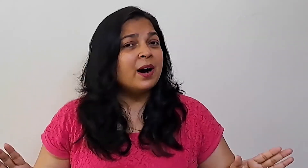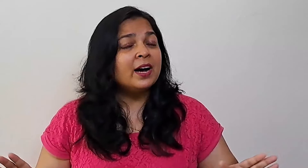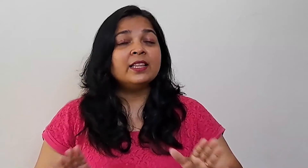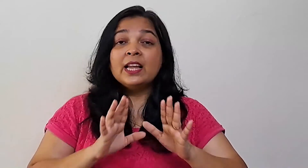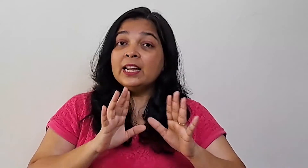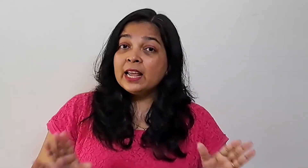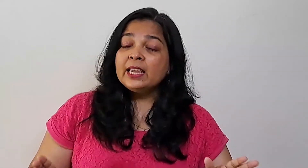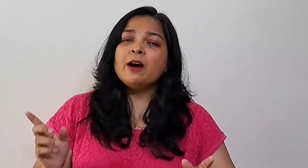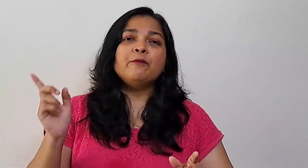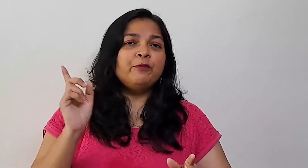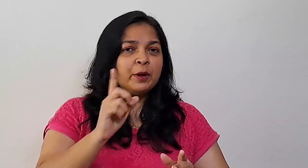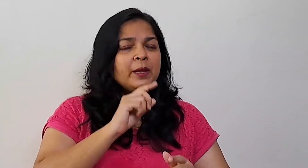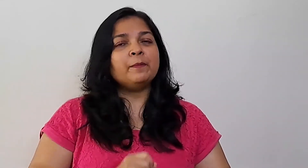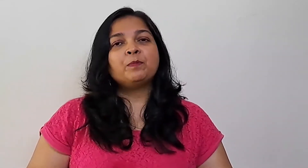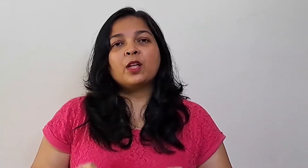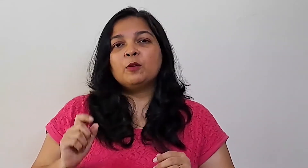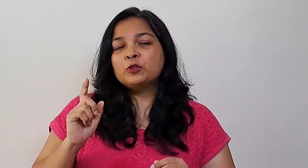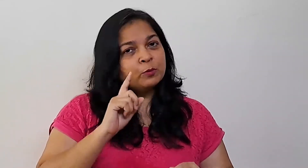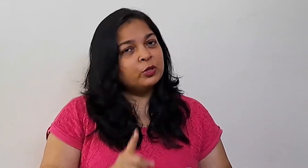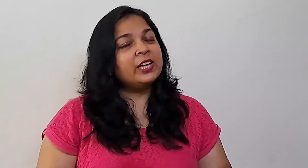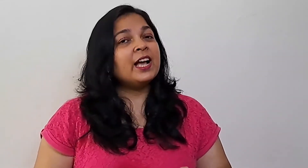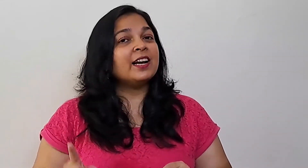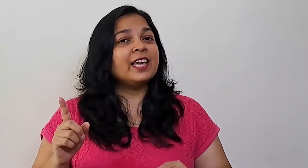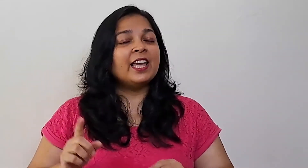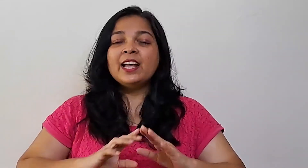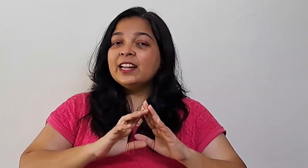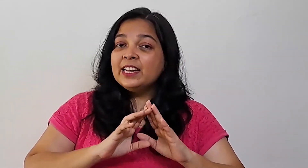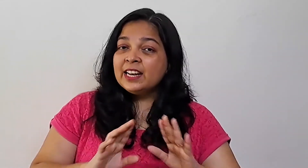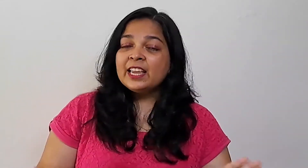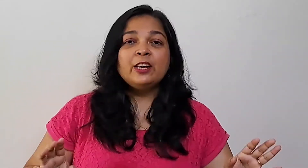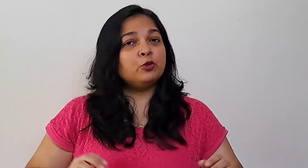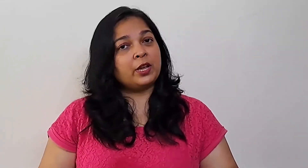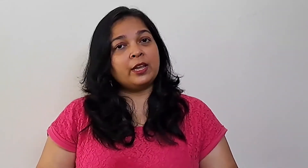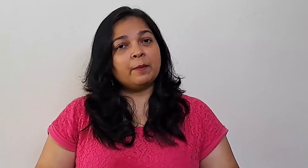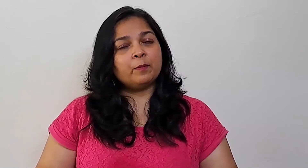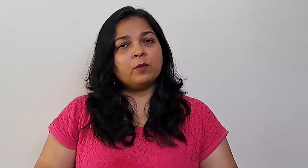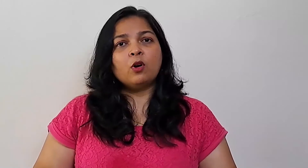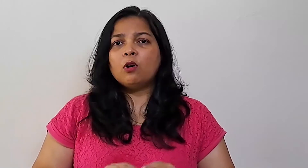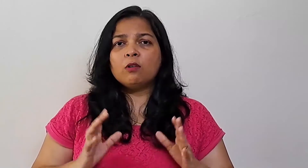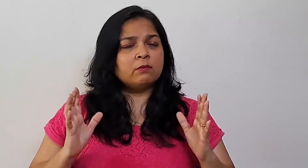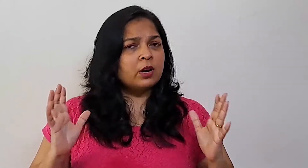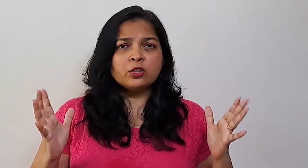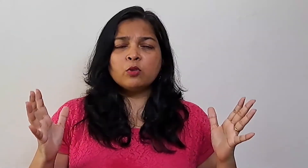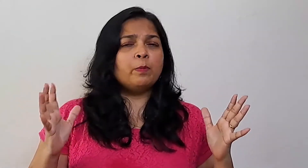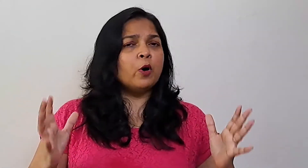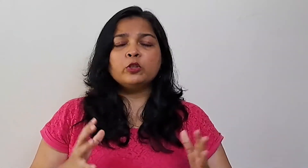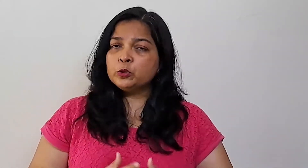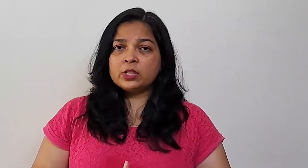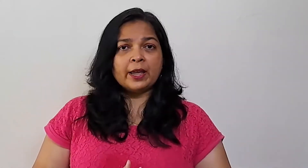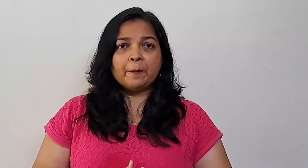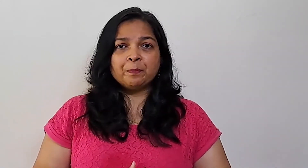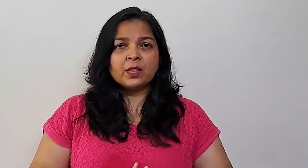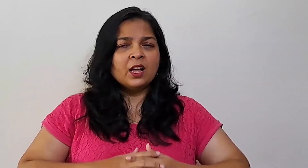नहीं, असी फिर भी उस मूर्ति दे अगे नहीं झुकांगे। ते राजा नूं